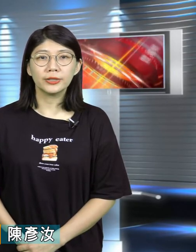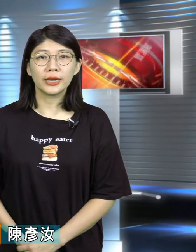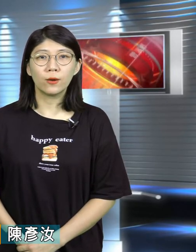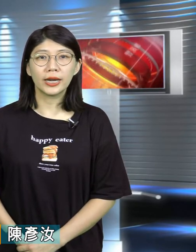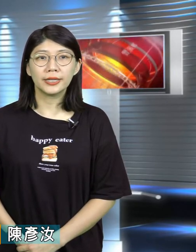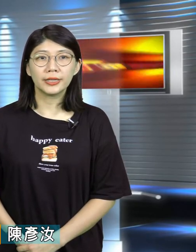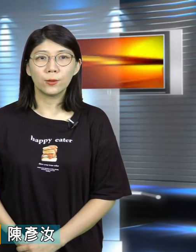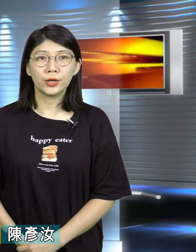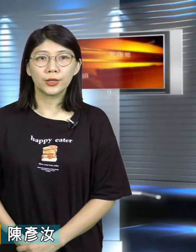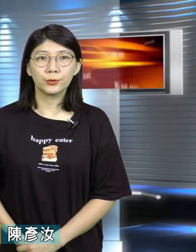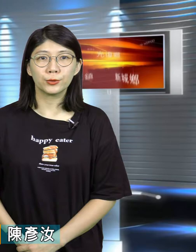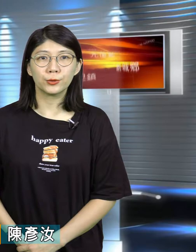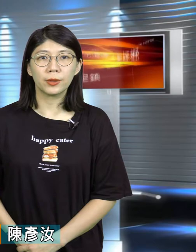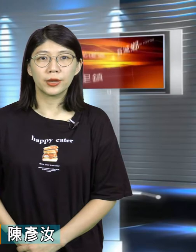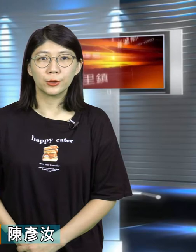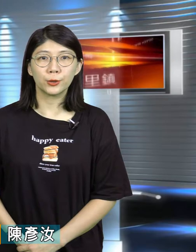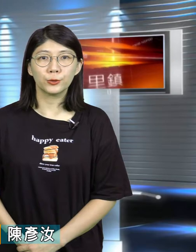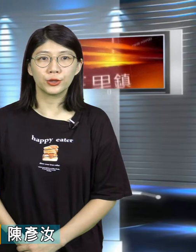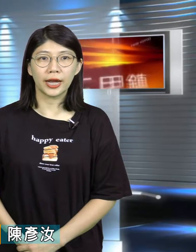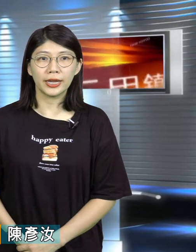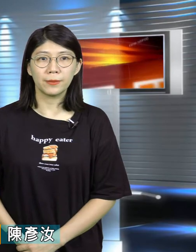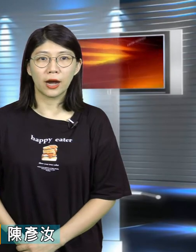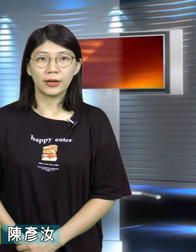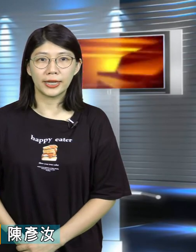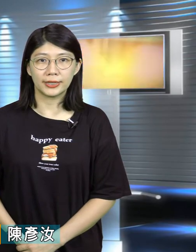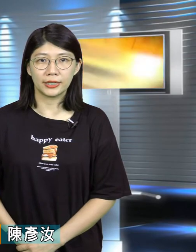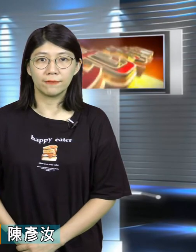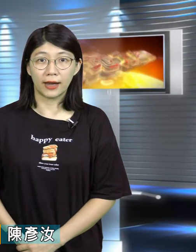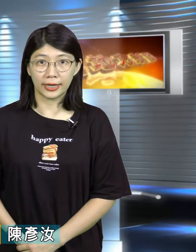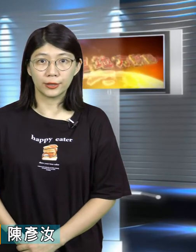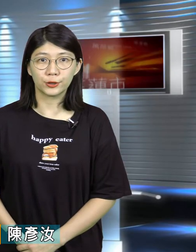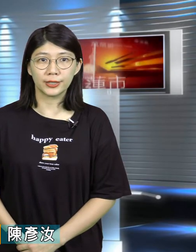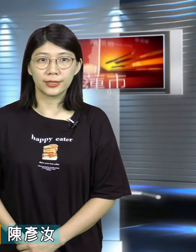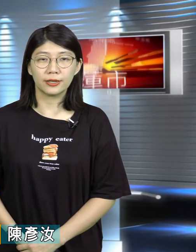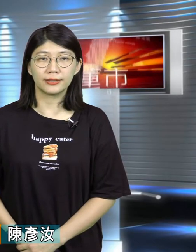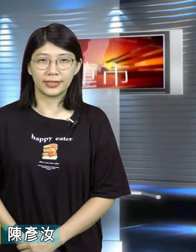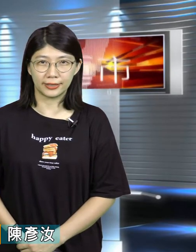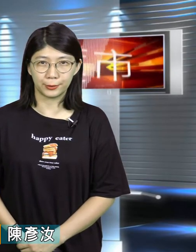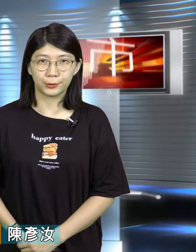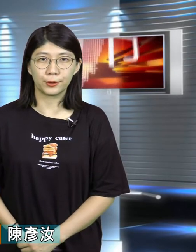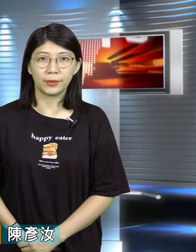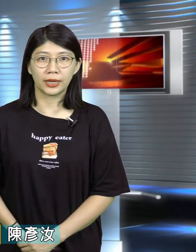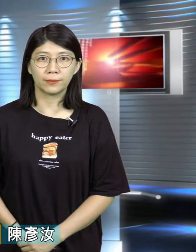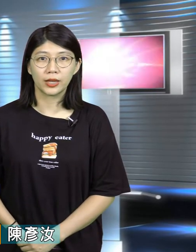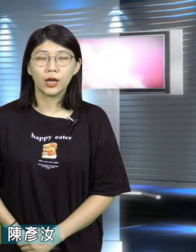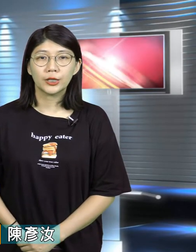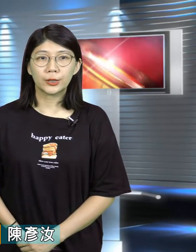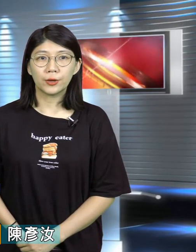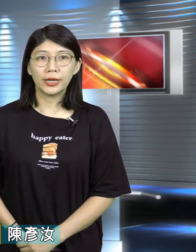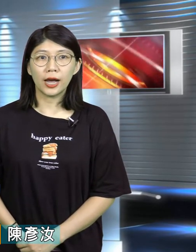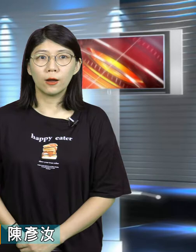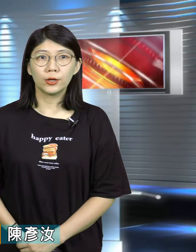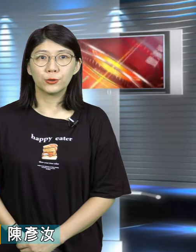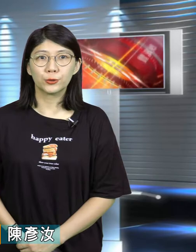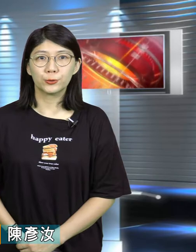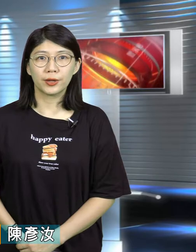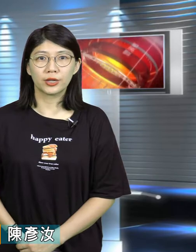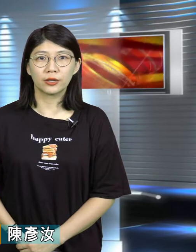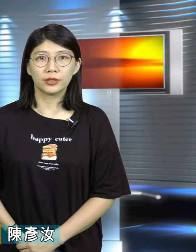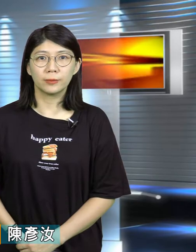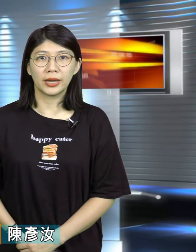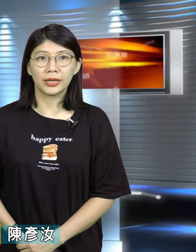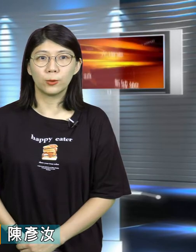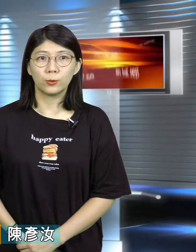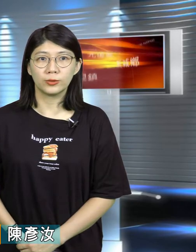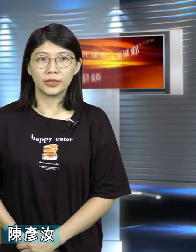对目前花莲县卫生局对民众施打疫苗以及防疫的政策进行说明。9月1号，65岁